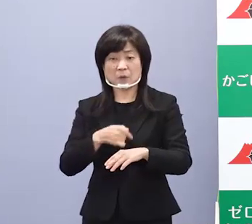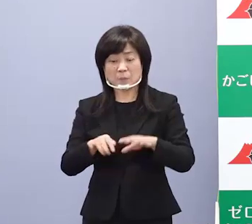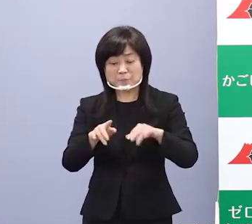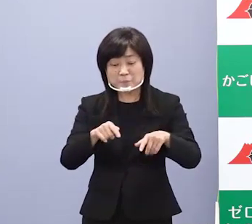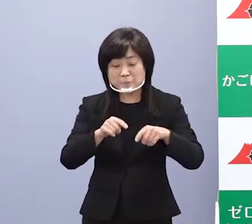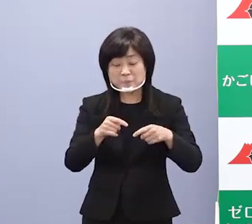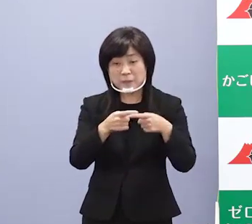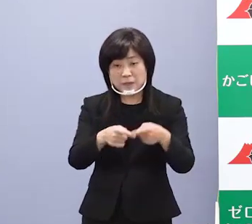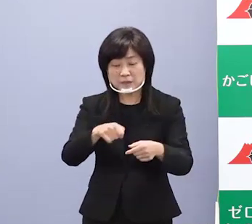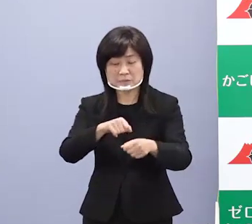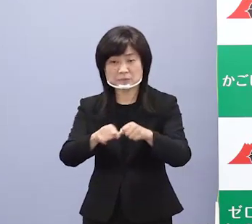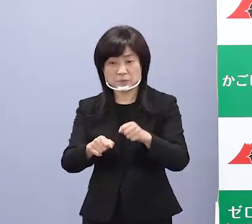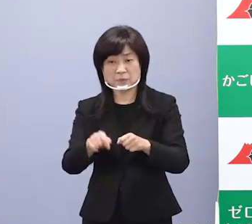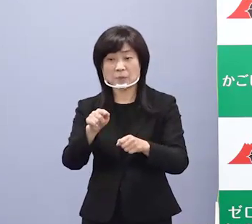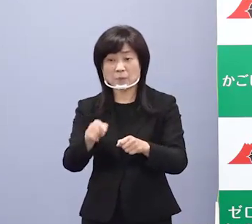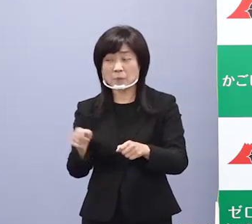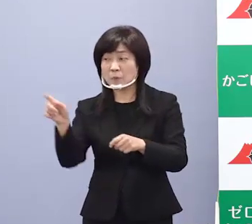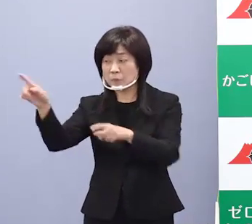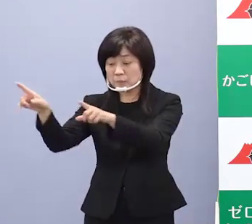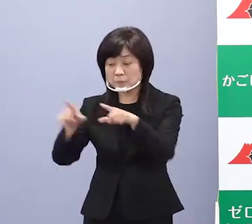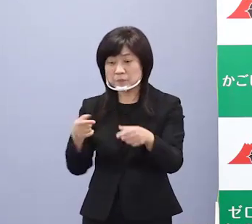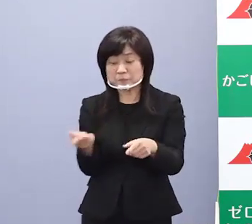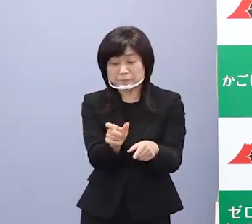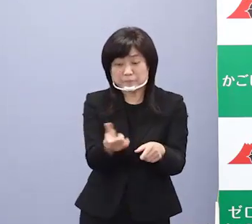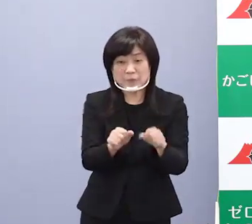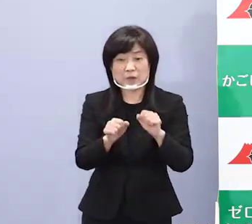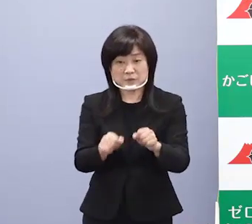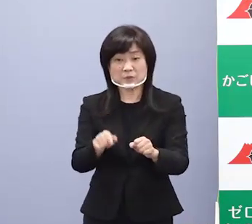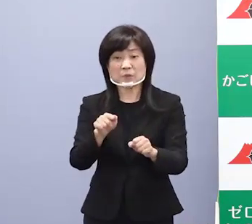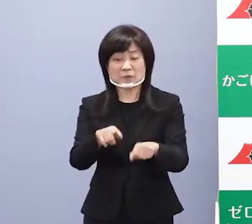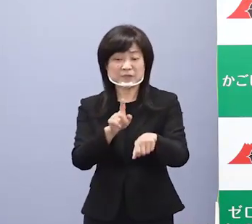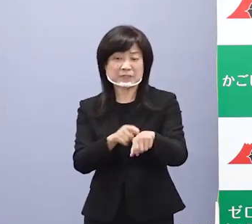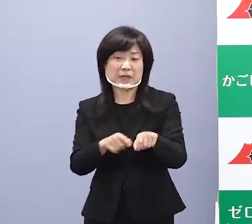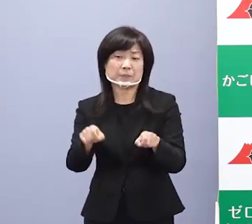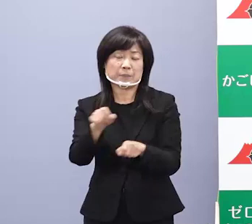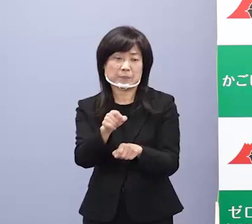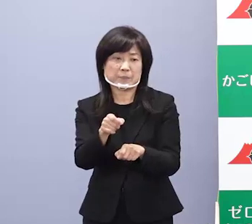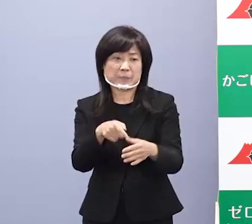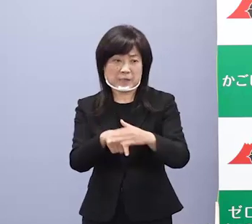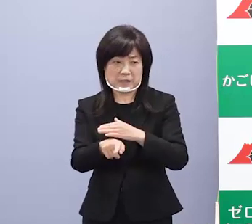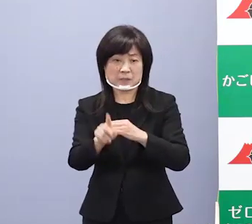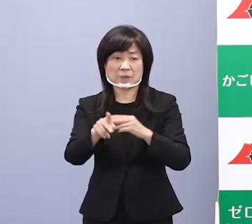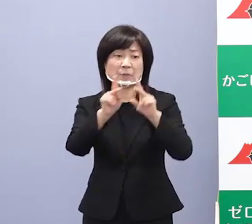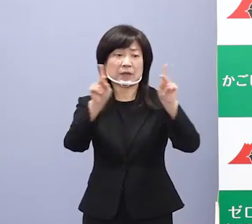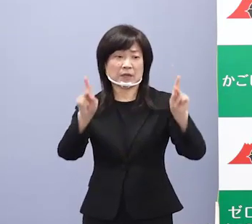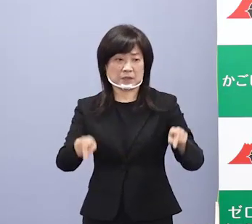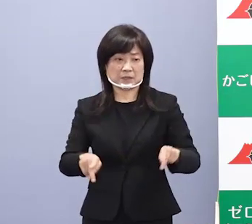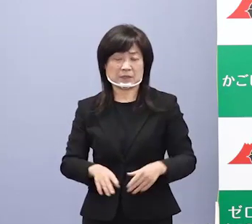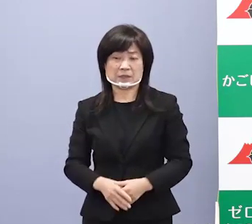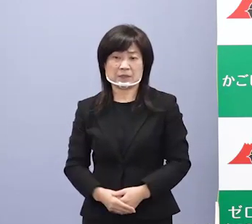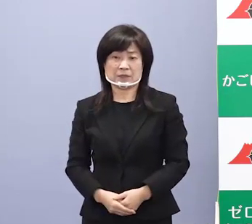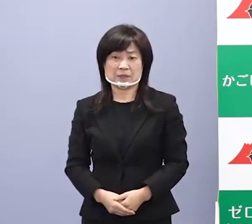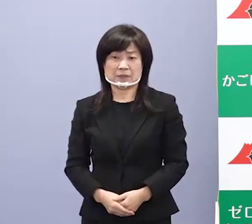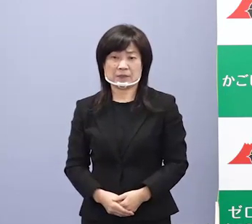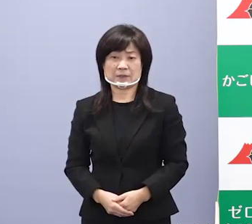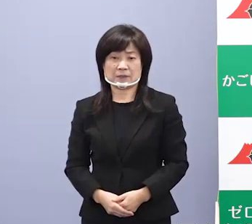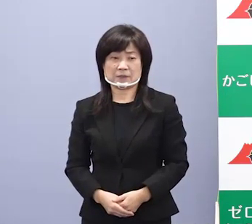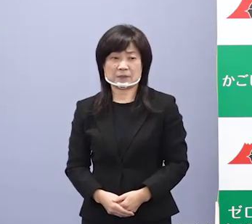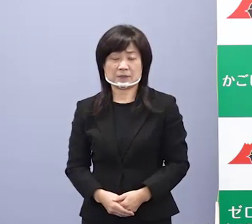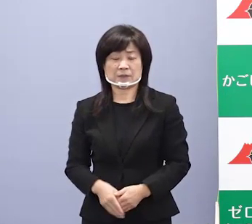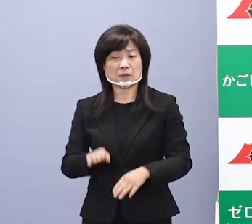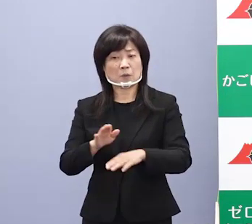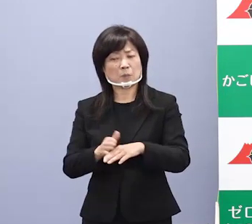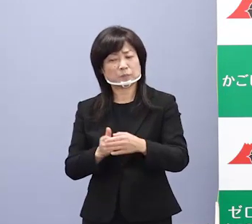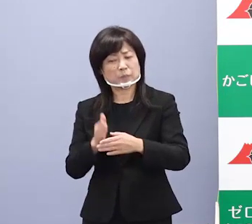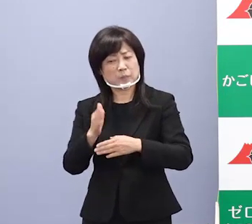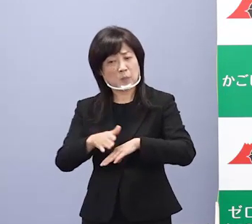というワンクッションを挟むのでどうしても一定の時間を要してしまう、こういった課題がありますので、どうすれば乗り越え